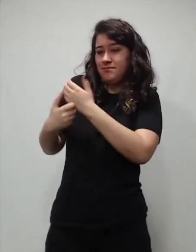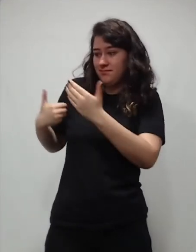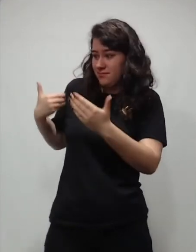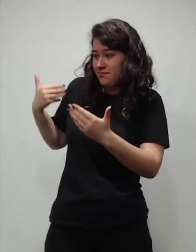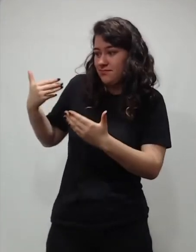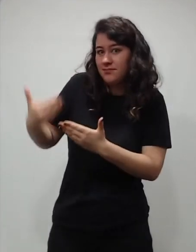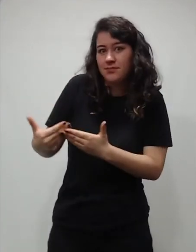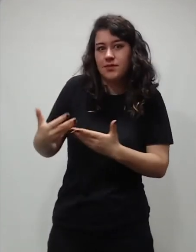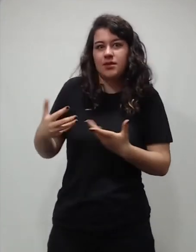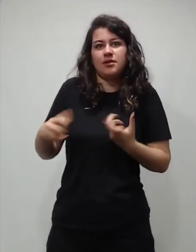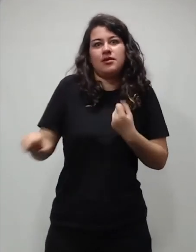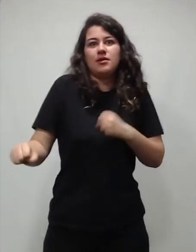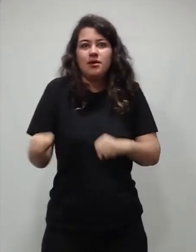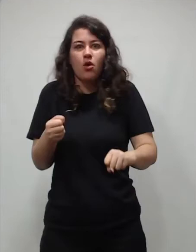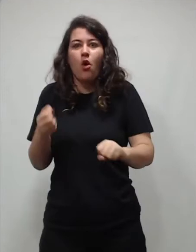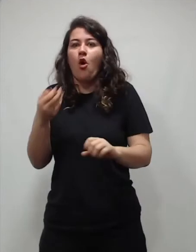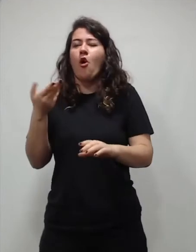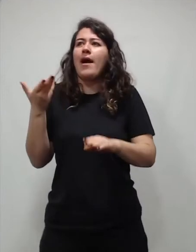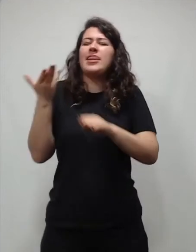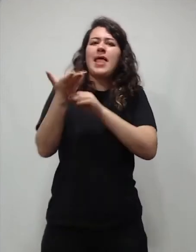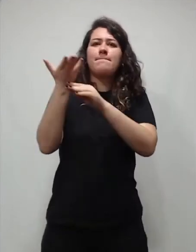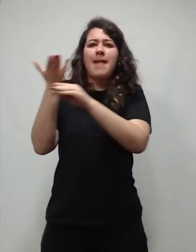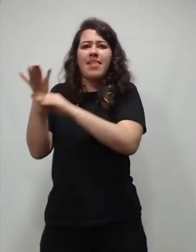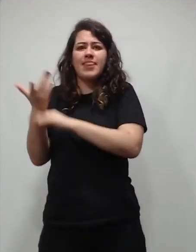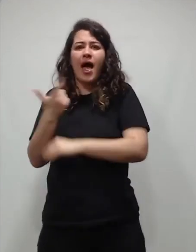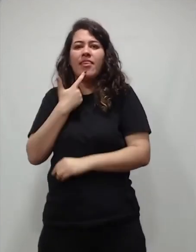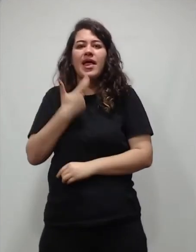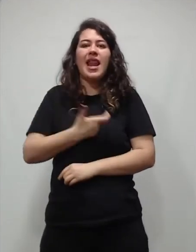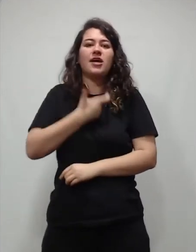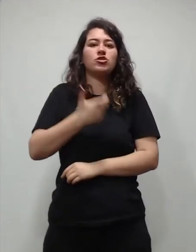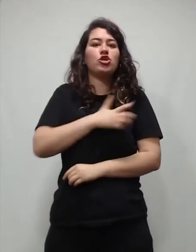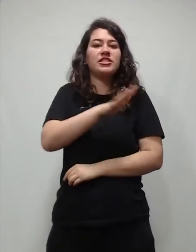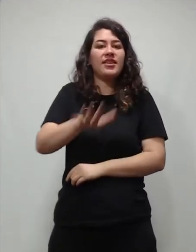las tensiones, las exigencias de la sociedad,